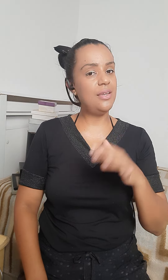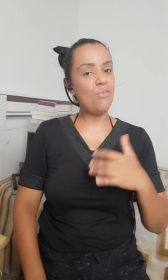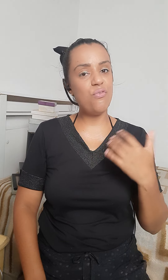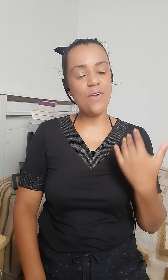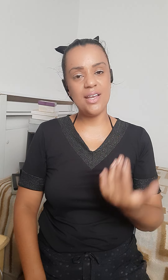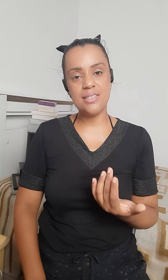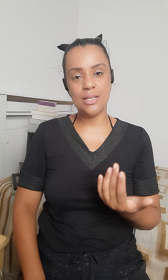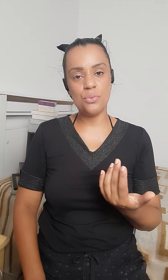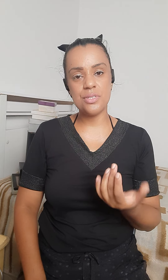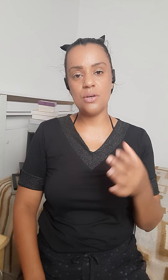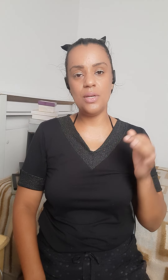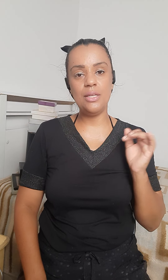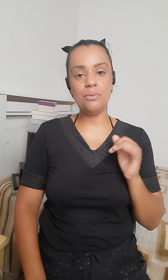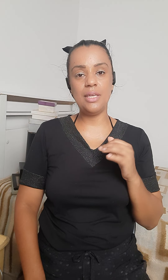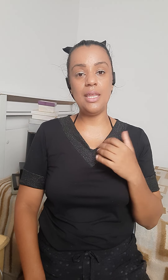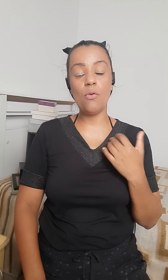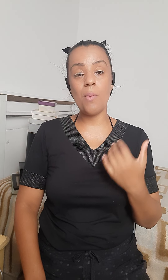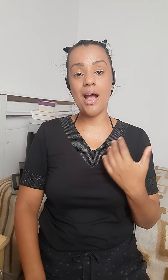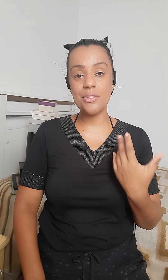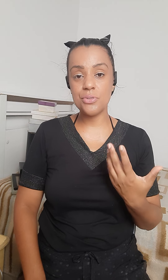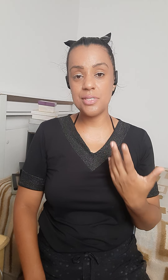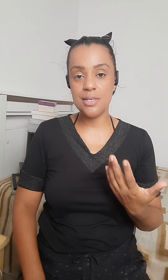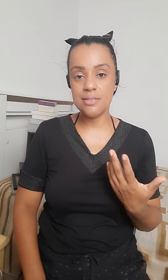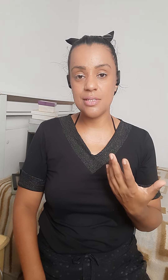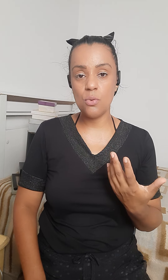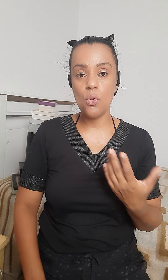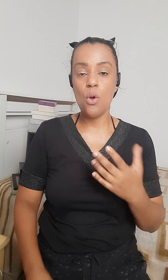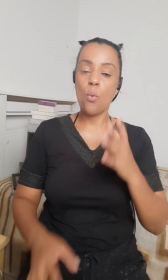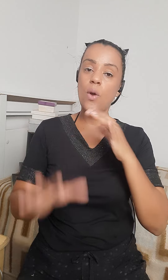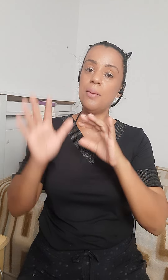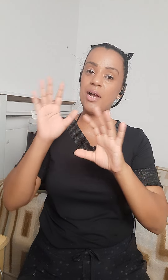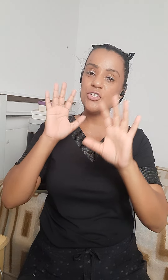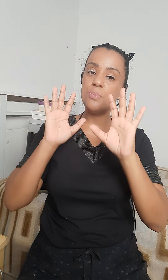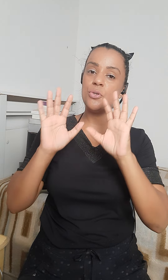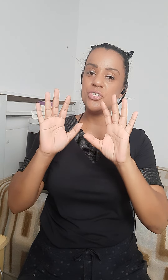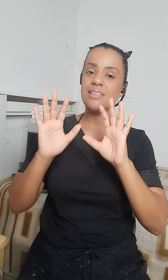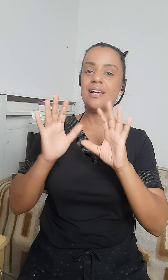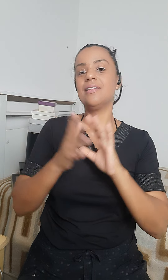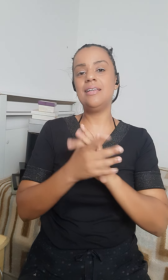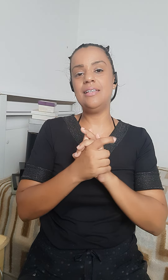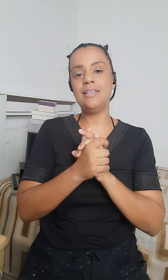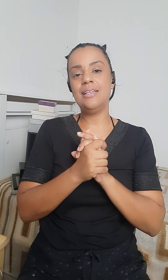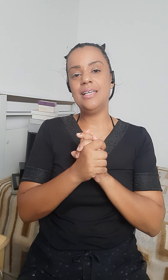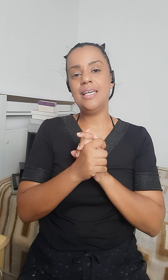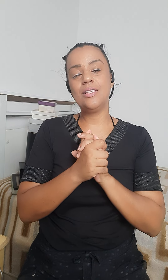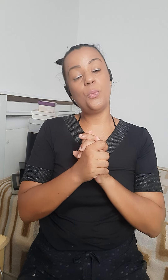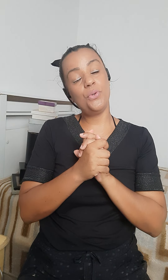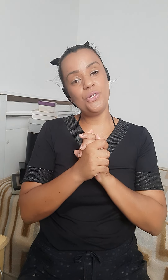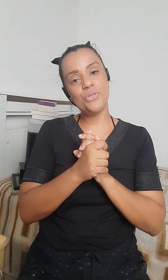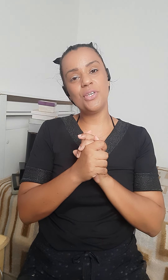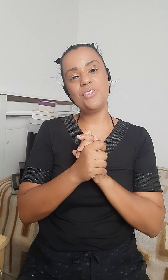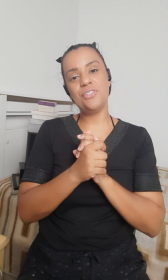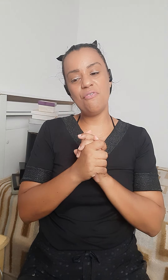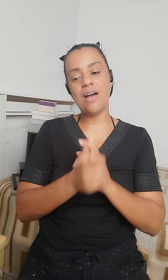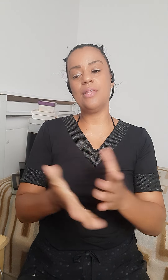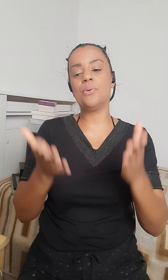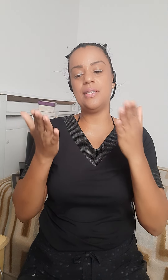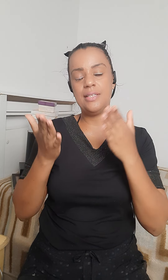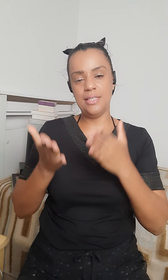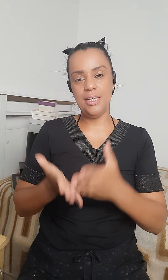não faz alusão, ele não tem nenhuma associação com a imagem projetada ali. Então, por isso que a gente fala do